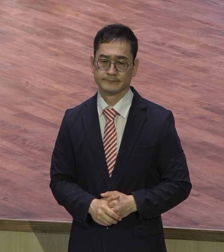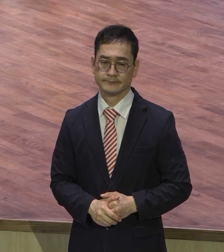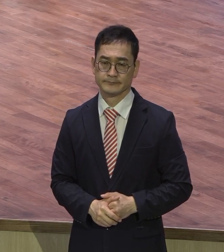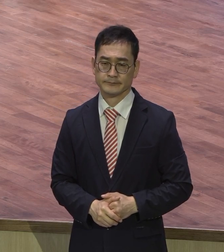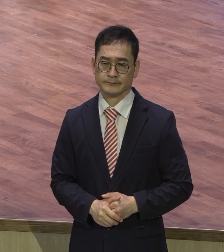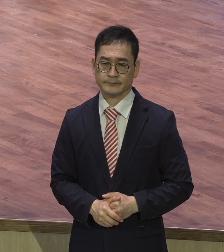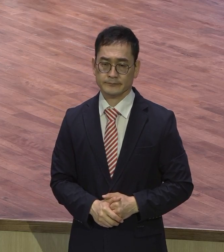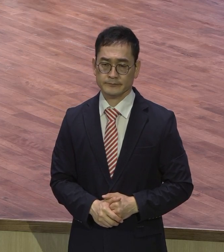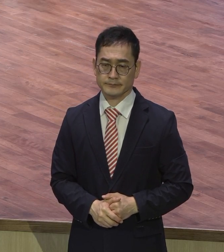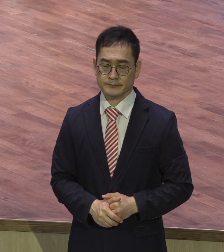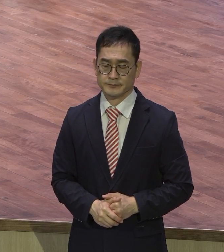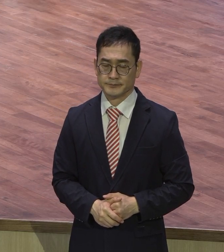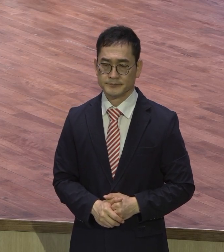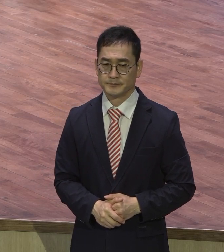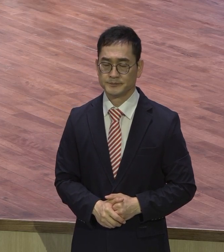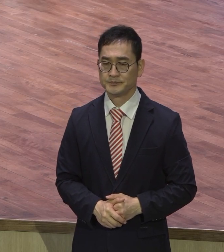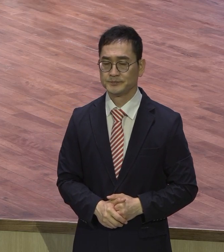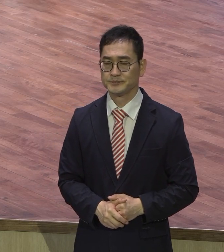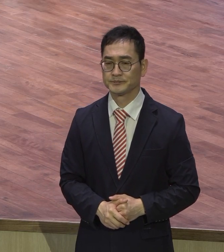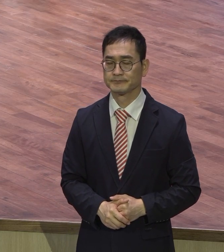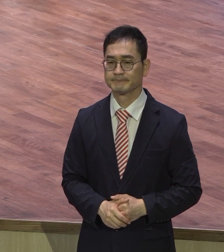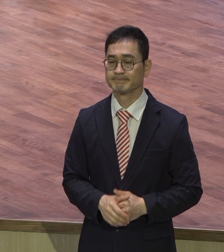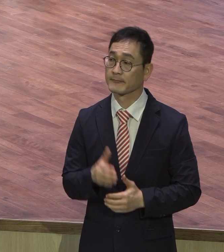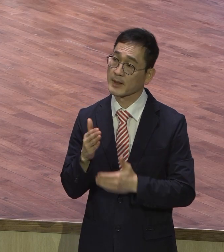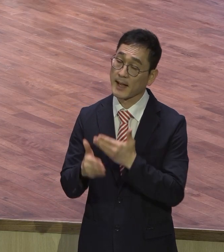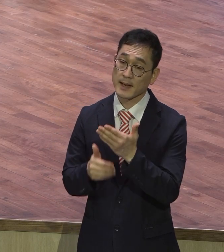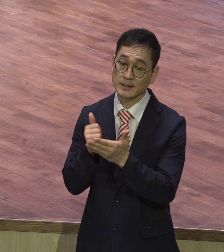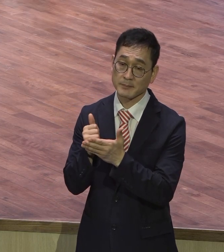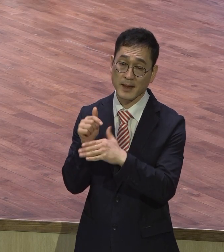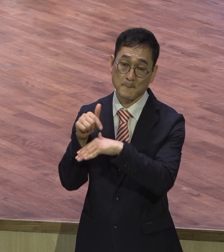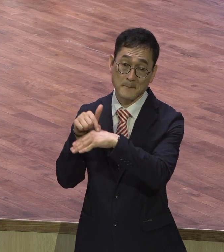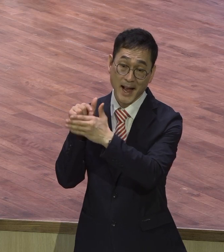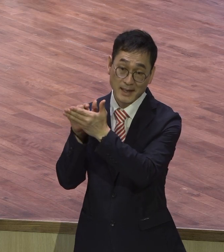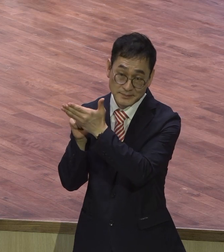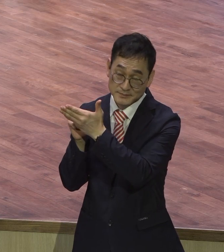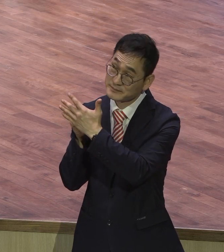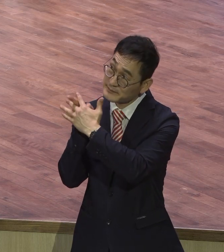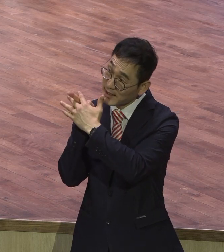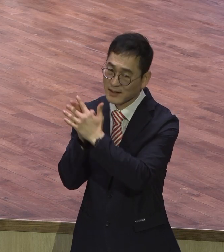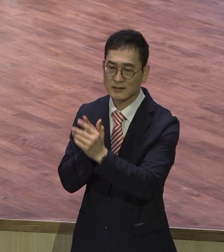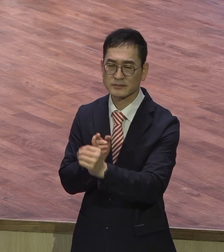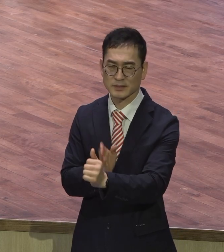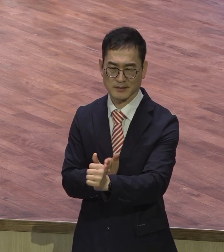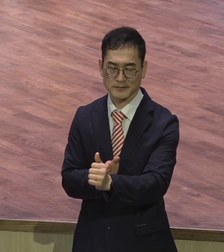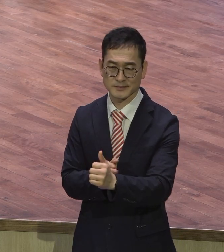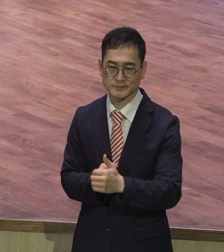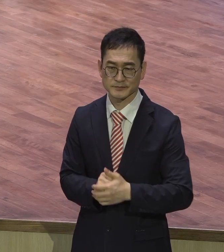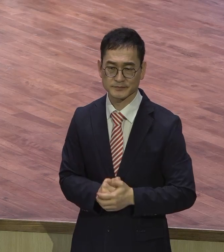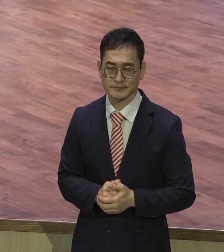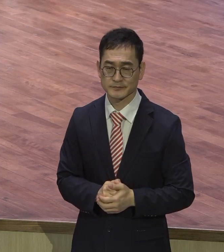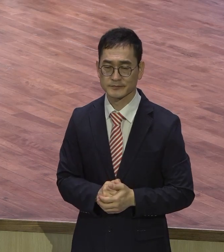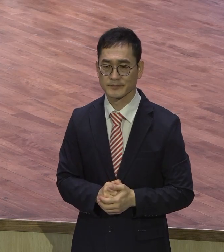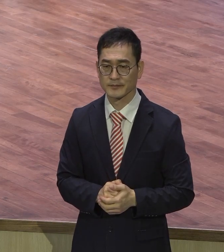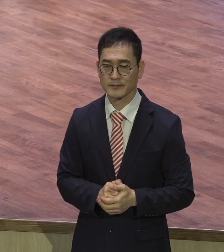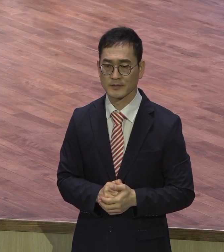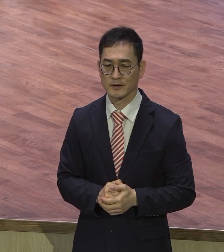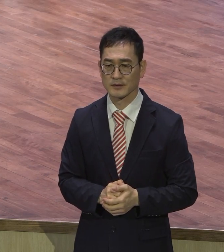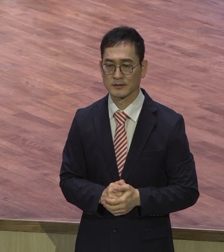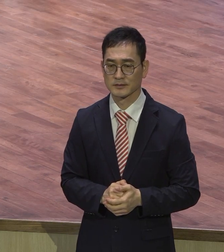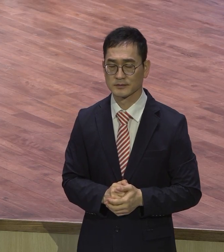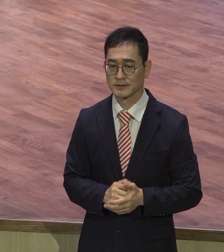이런 하나님의 마음을 좀 읽어보라는 것입니다 예수님께서는 이렇게 모든